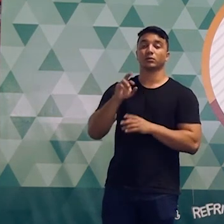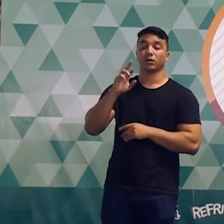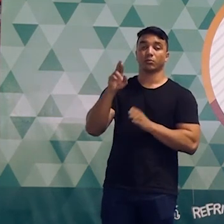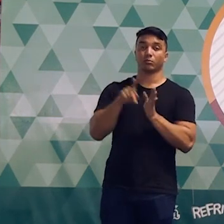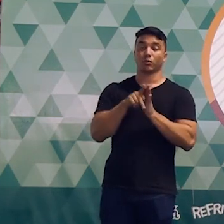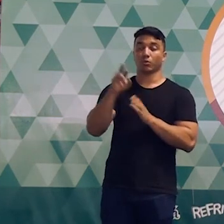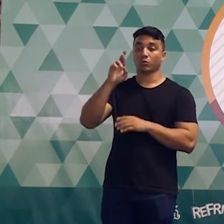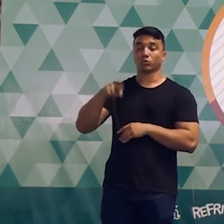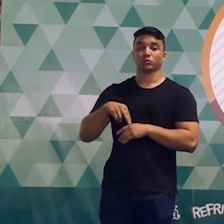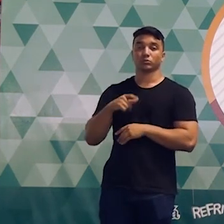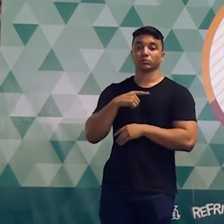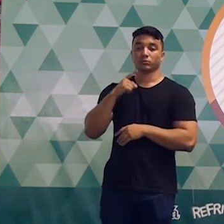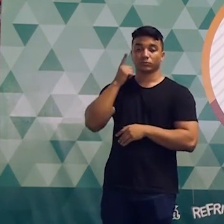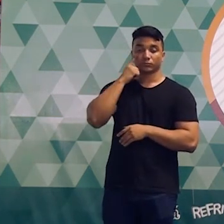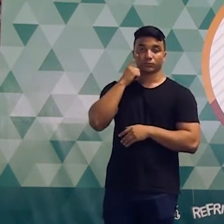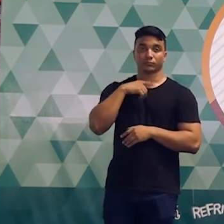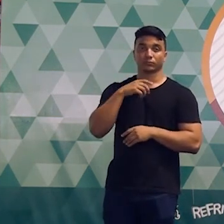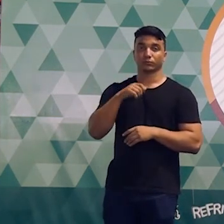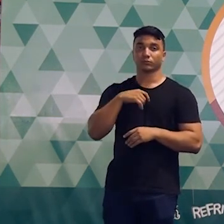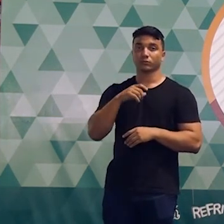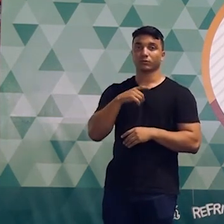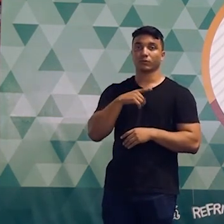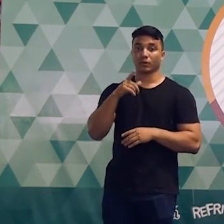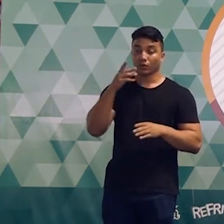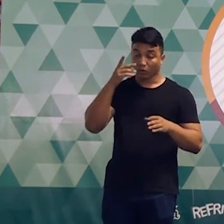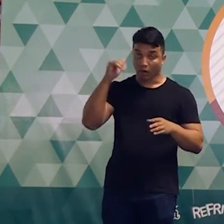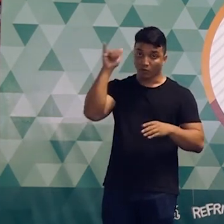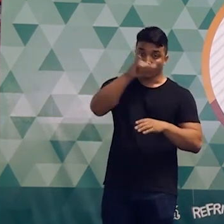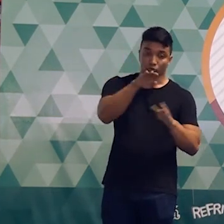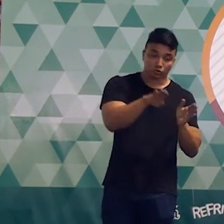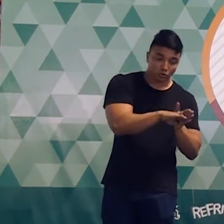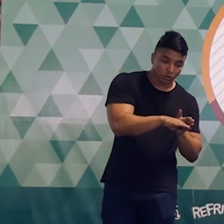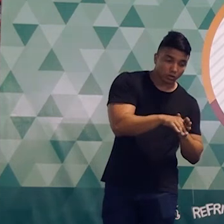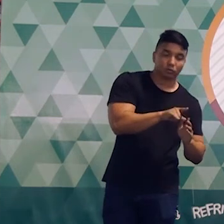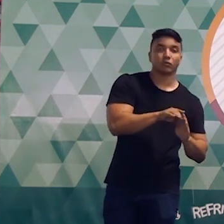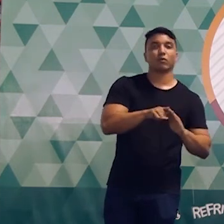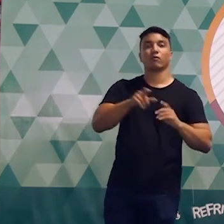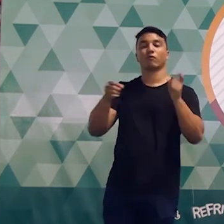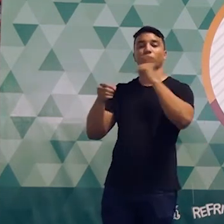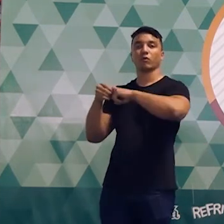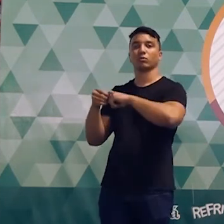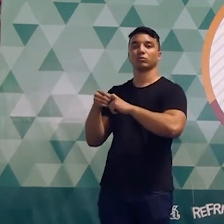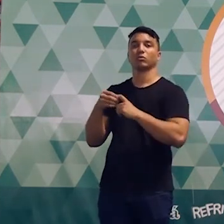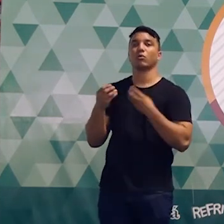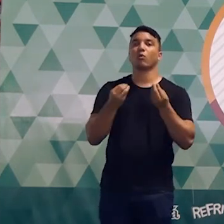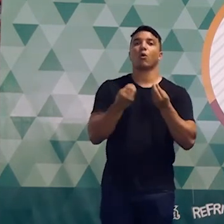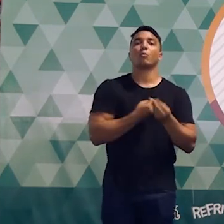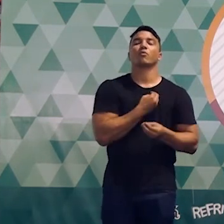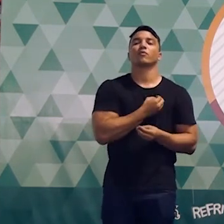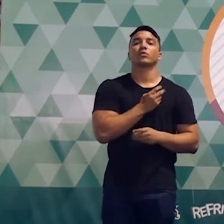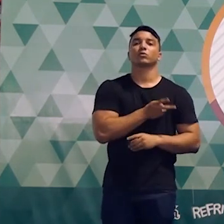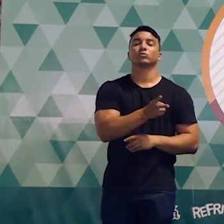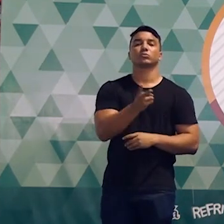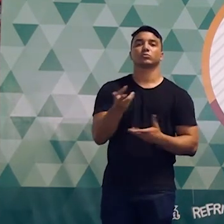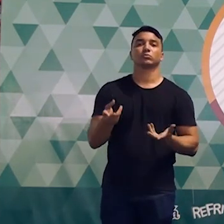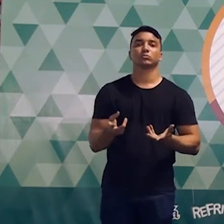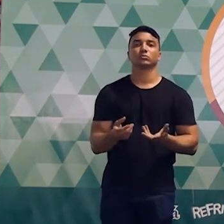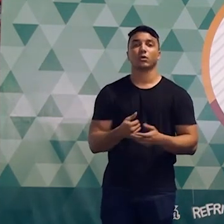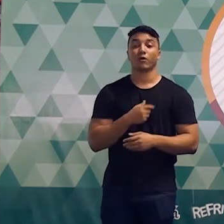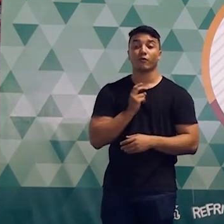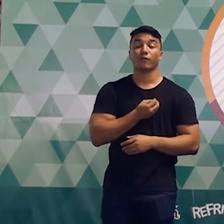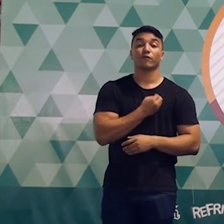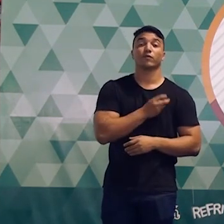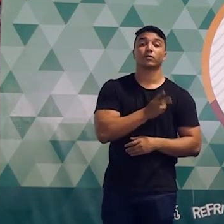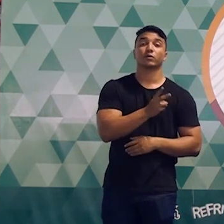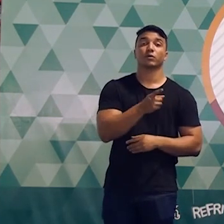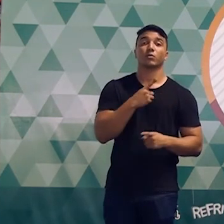lá. O avião chega, deixa os cientistas, volta, certo? Como é que você consegue viver num lugar desse por muito tempo? Os caras só vivem lá